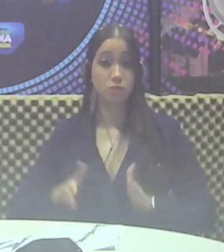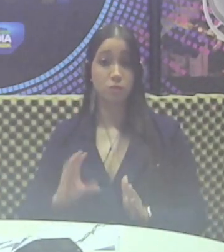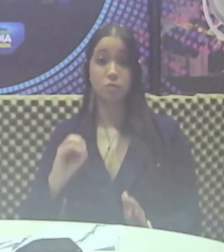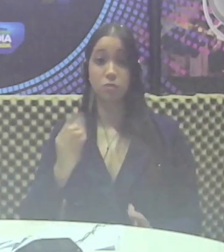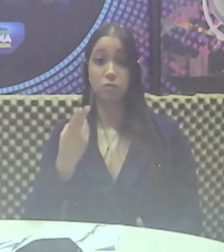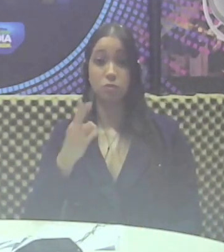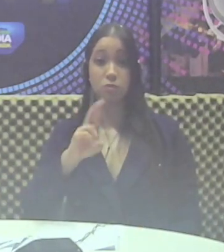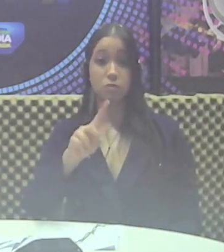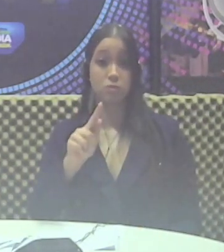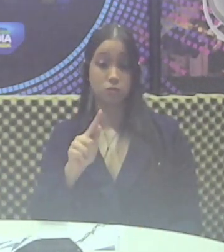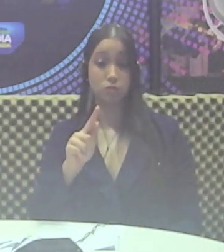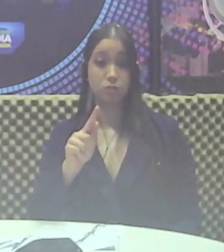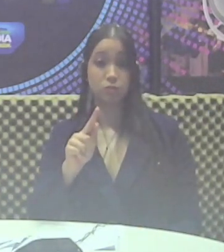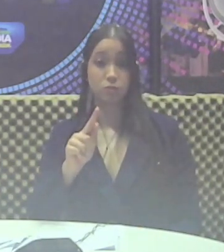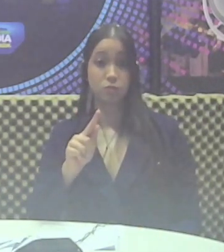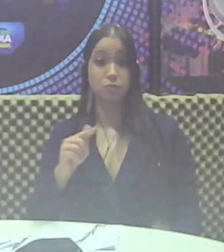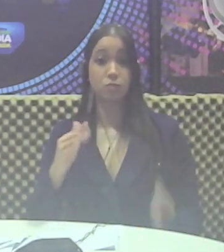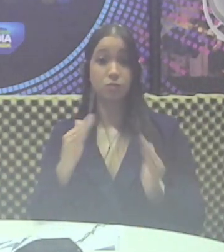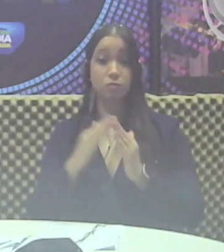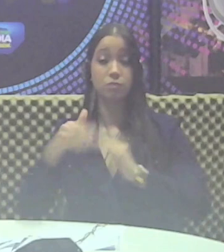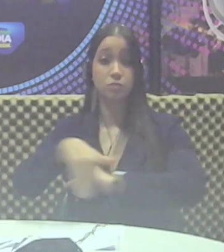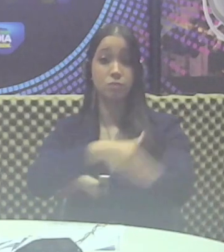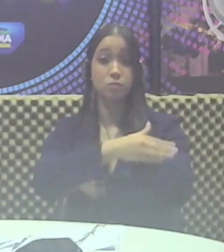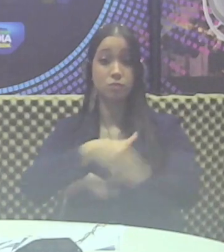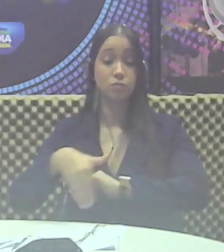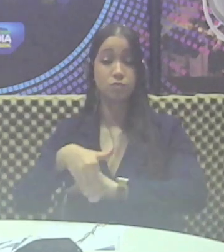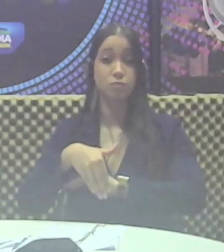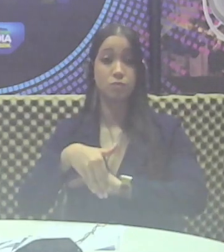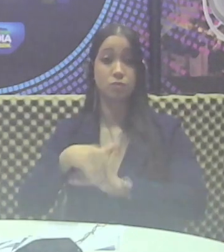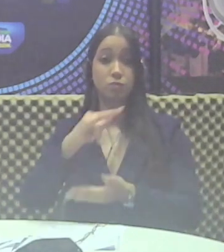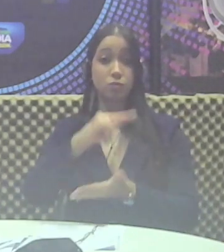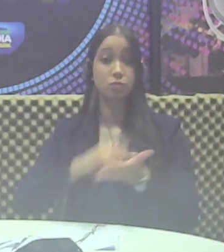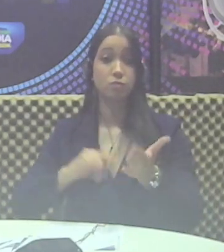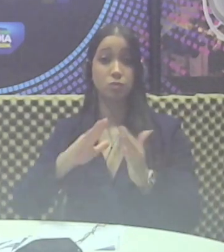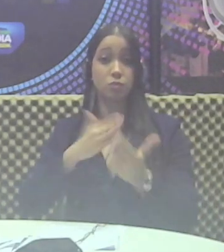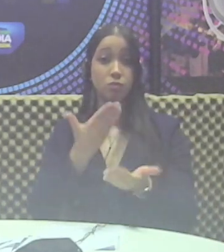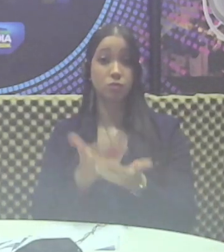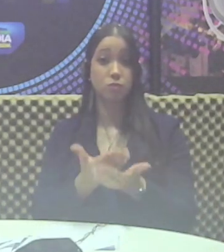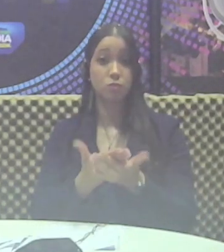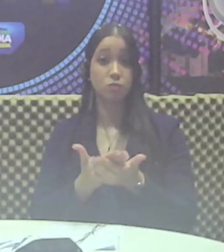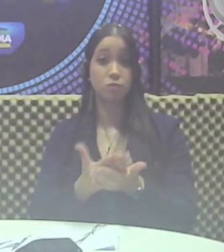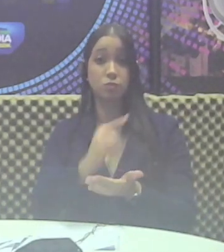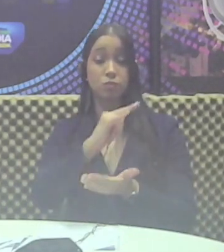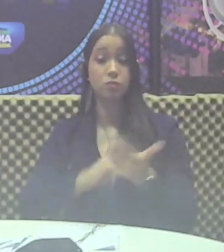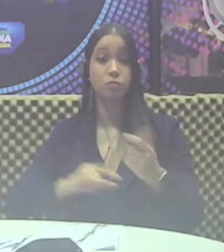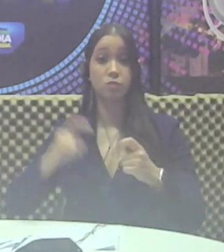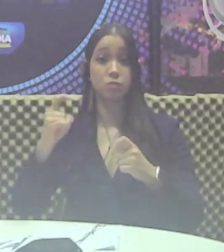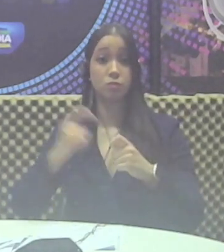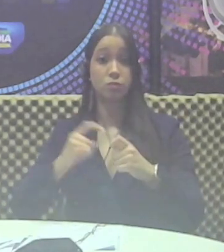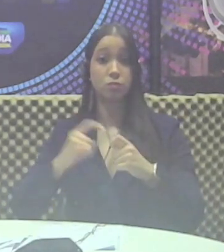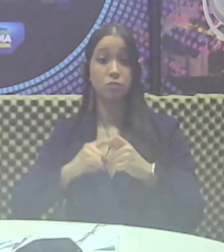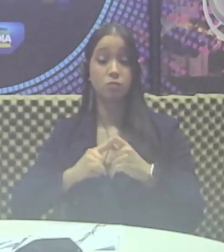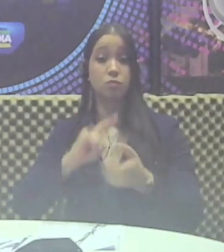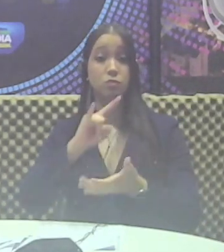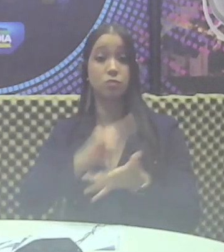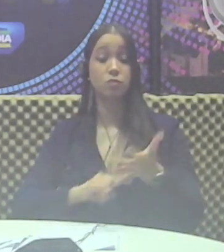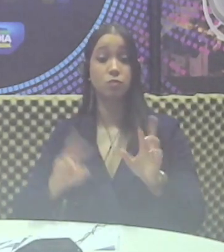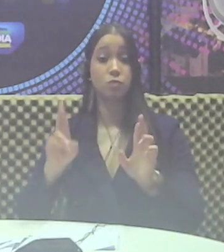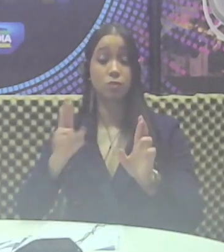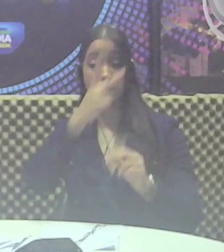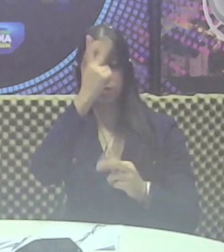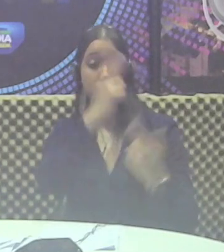RG do aluno, comprovante de residência, atestado escolar, atestado médico e documento do